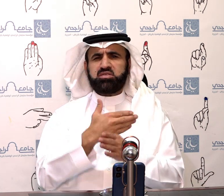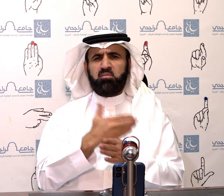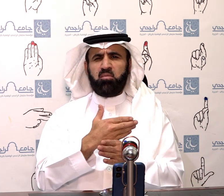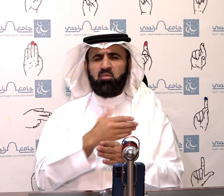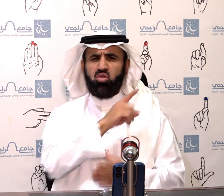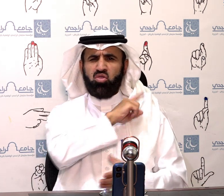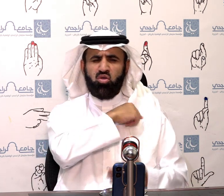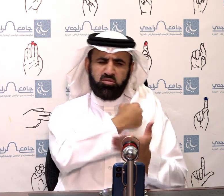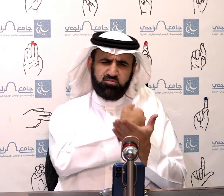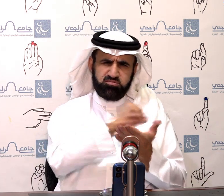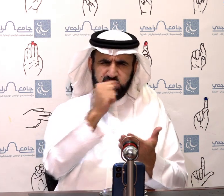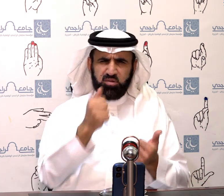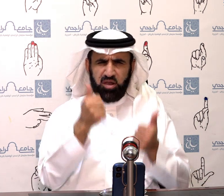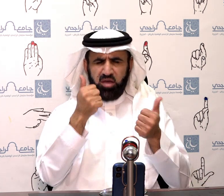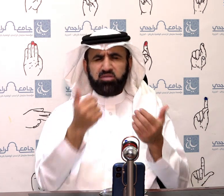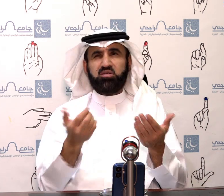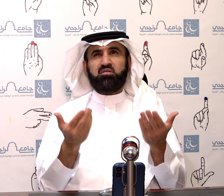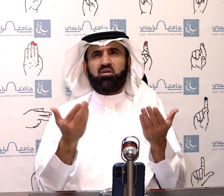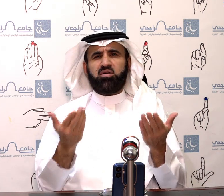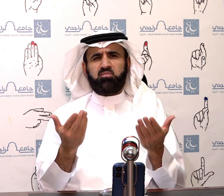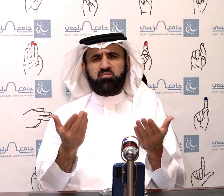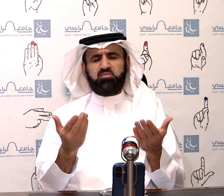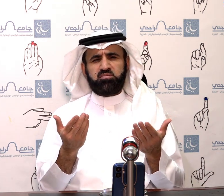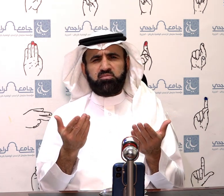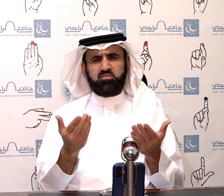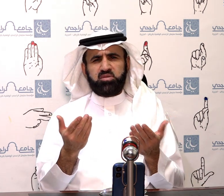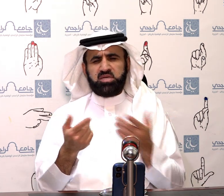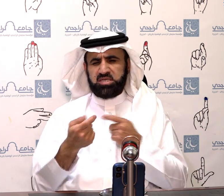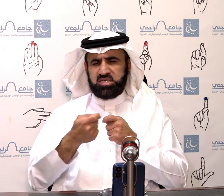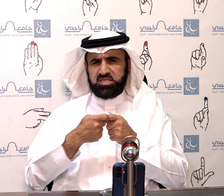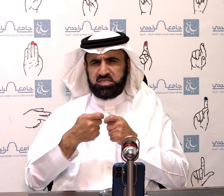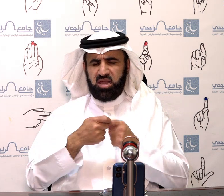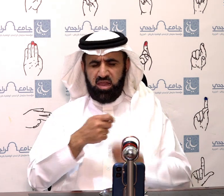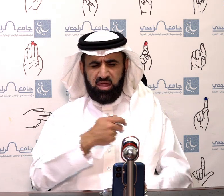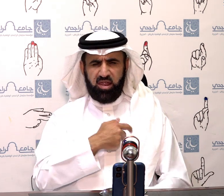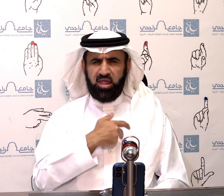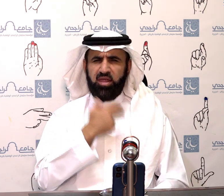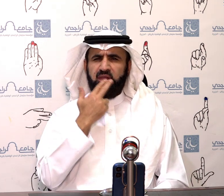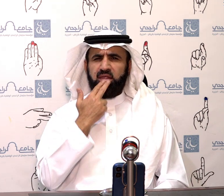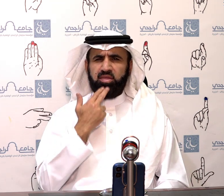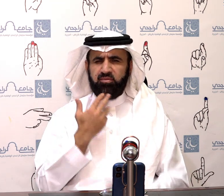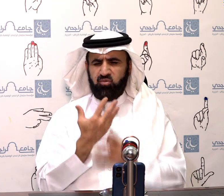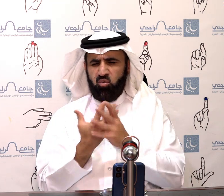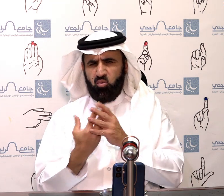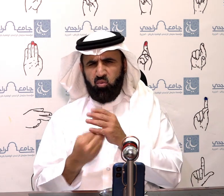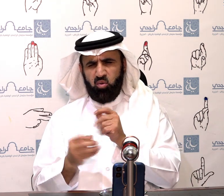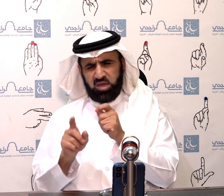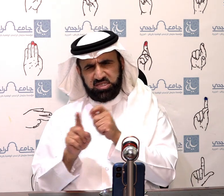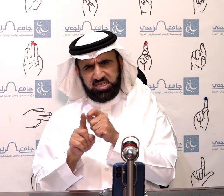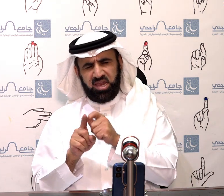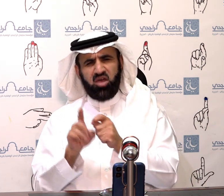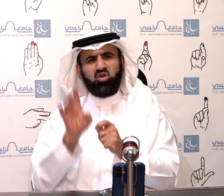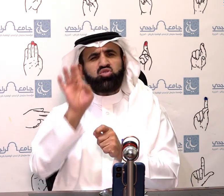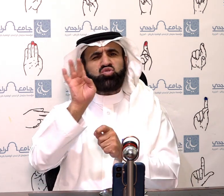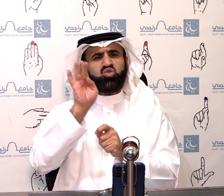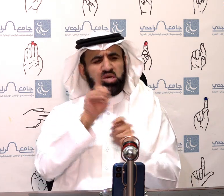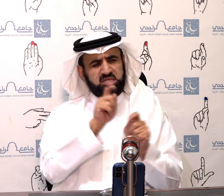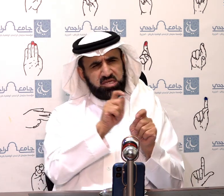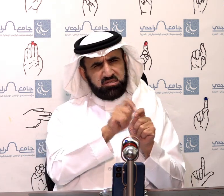يا رب العالمين. اللهم أصلح لنا نياتنا وذرياتنا وأزواجنا، واغفر